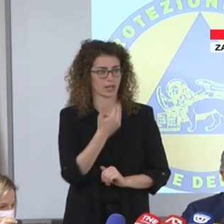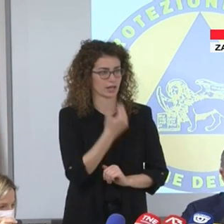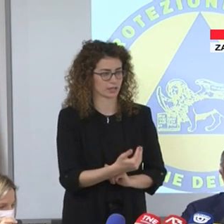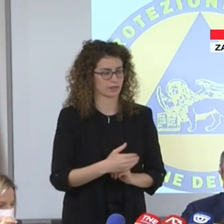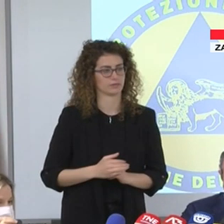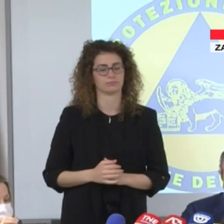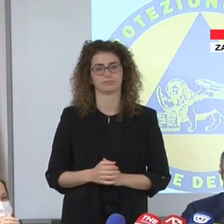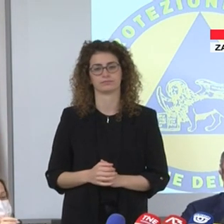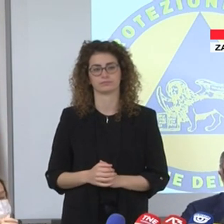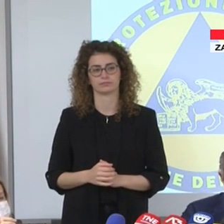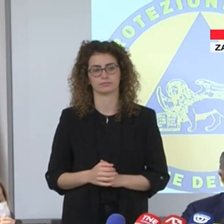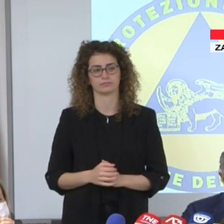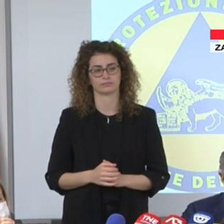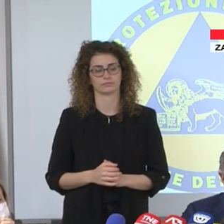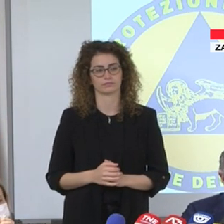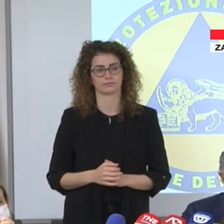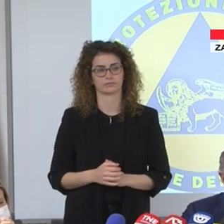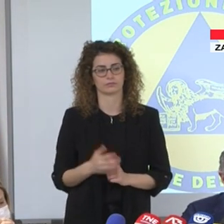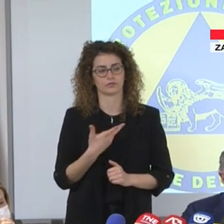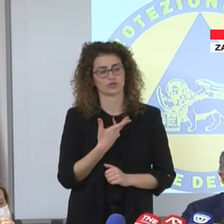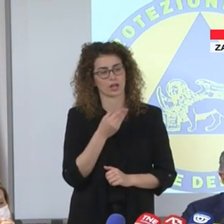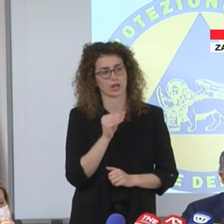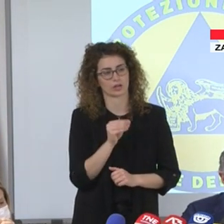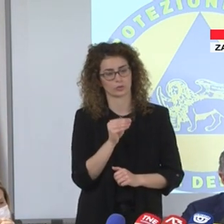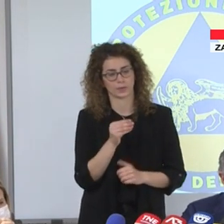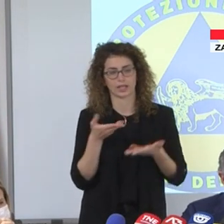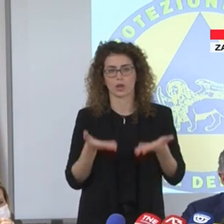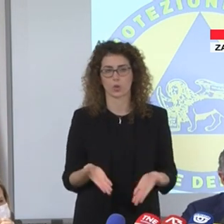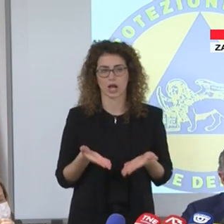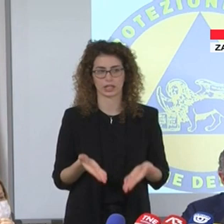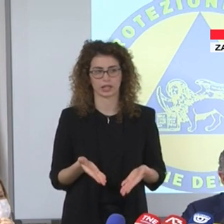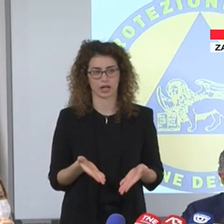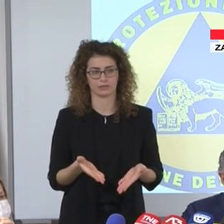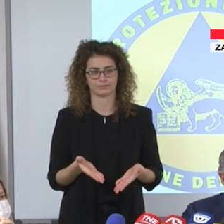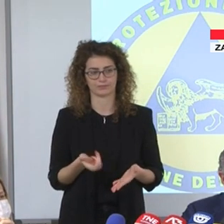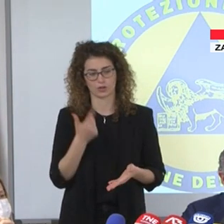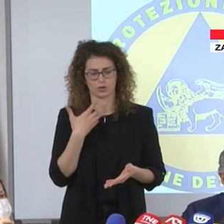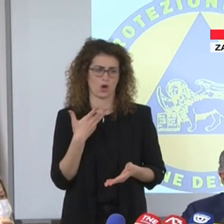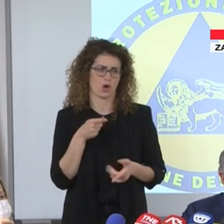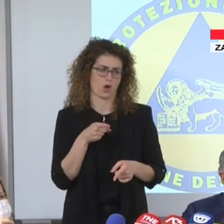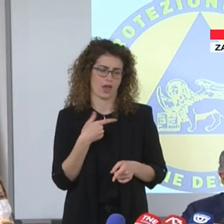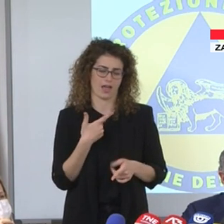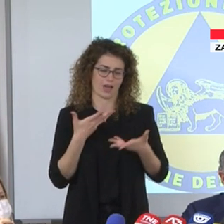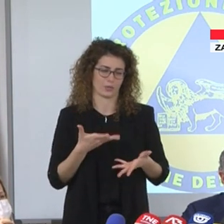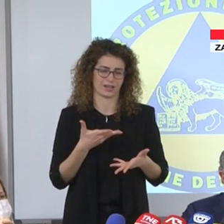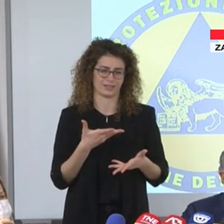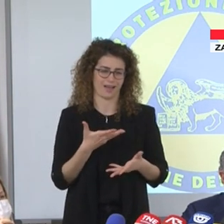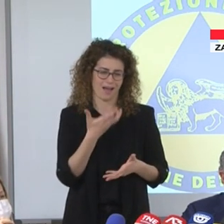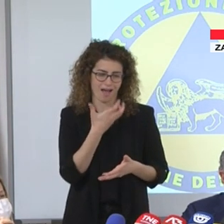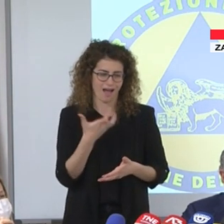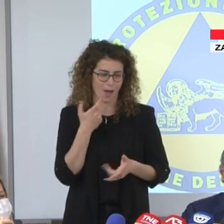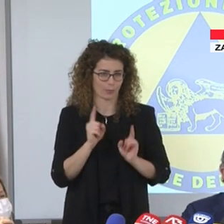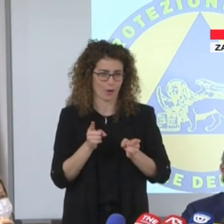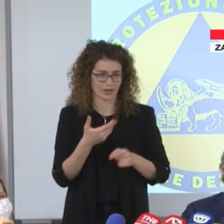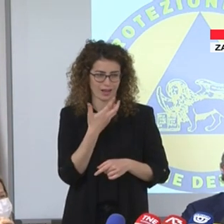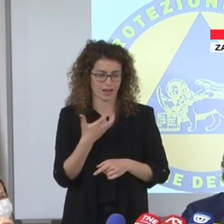Grazie. Prego. Poi sarebbe una domanda d'attualità. So che Prego. Lei ama spaziare sull'attualità politica,